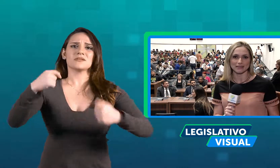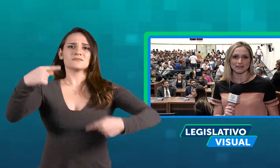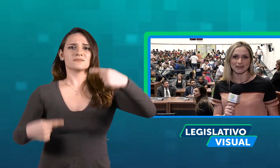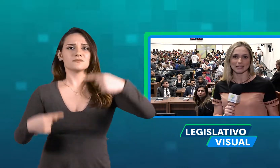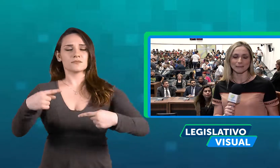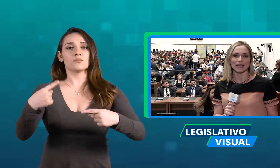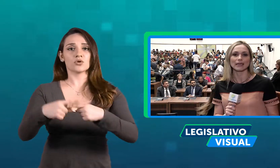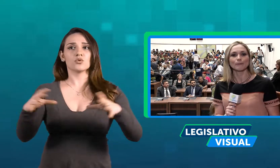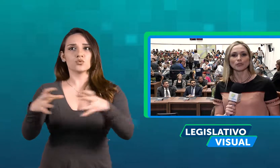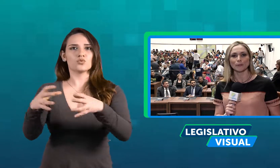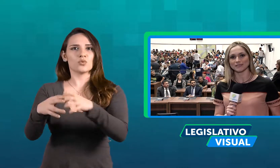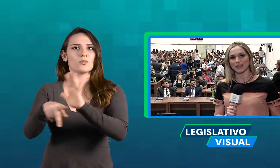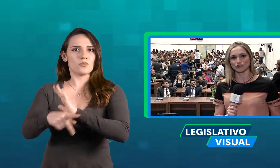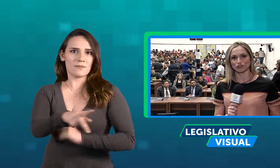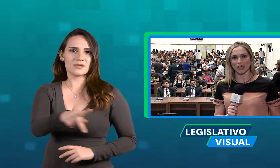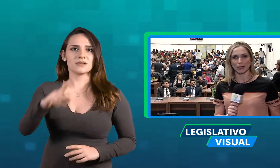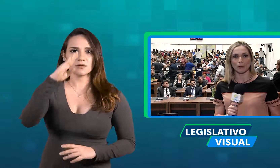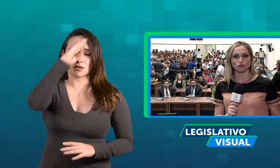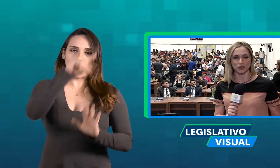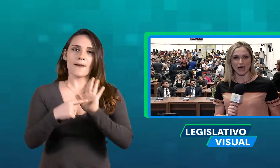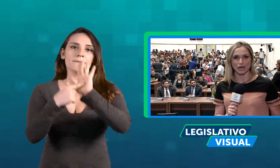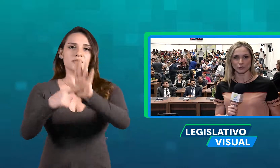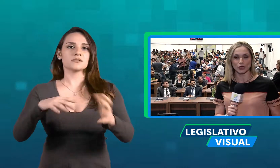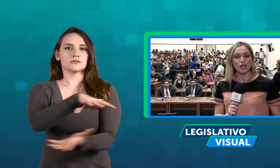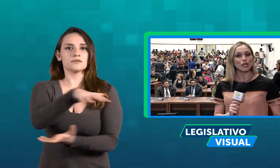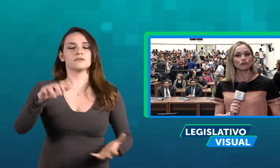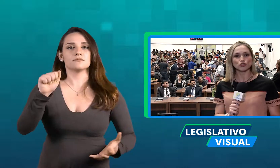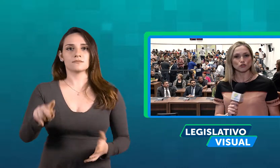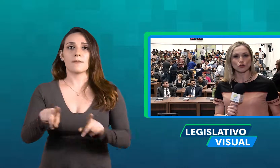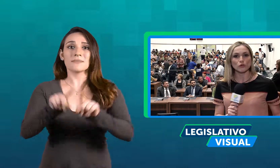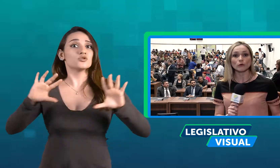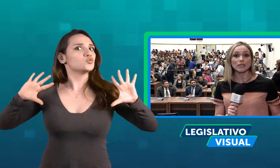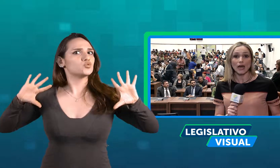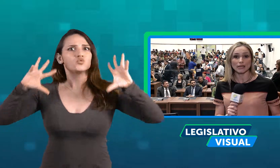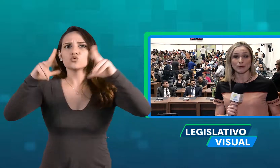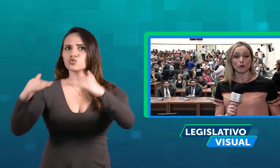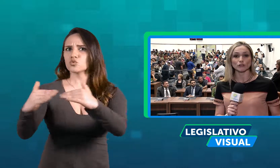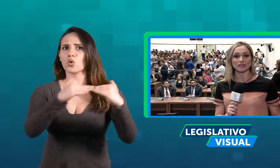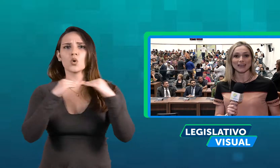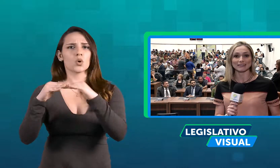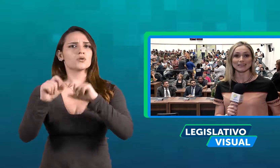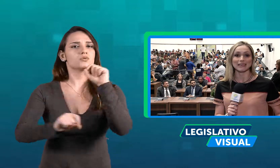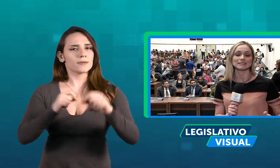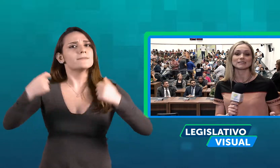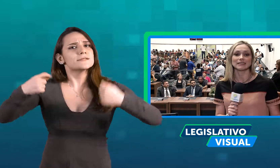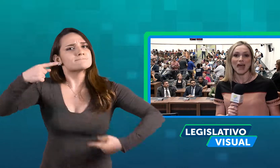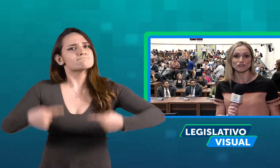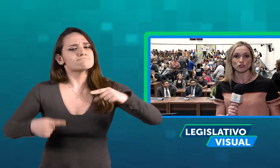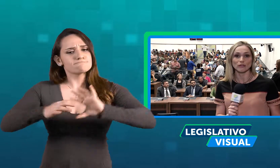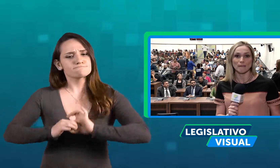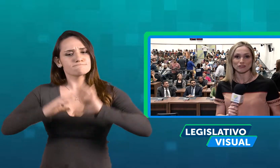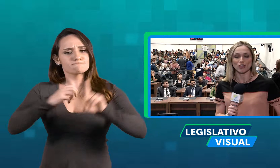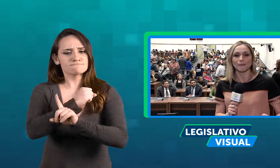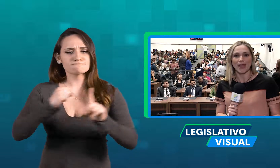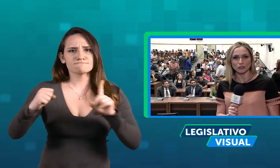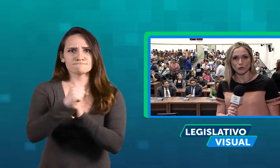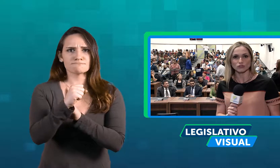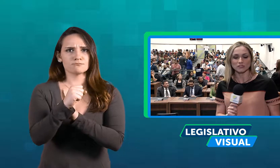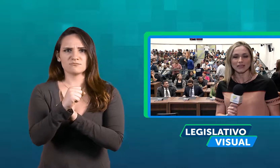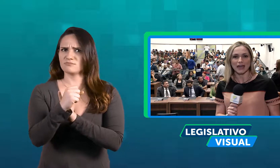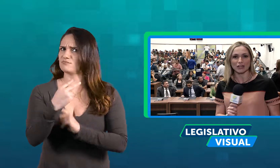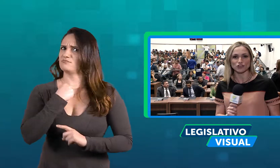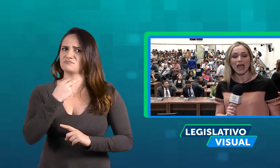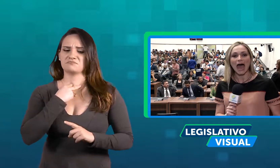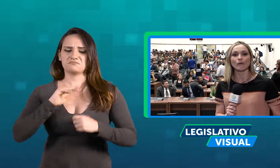reforma apresentada pela equipe do presidente Jair Bolsonaro. E o discurso é unânime quando se trata da necessidade do debate aberto